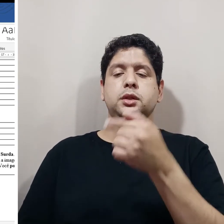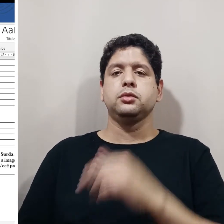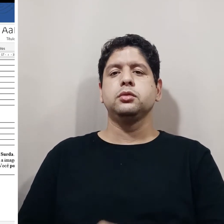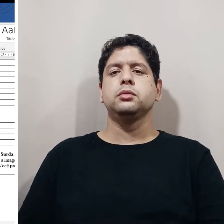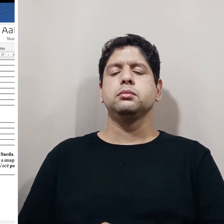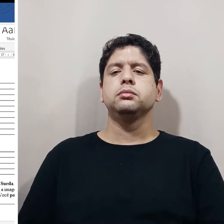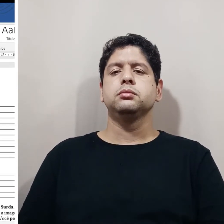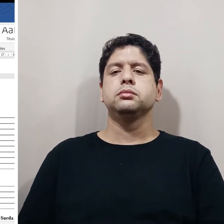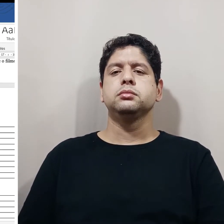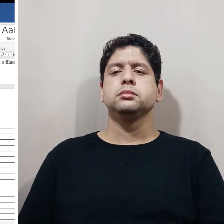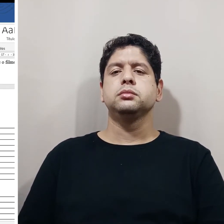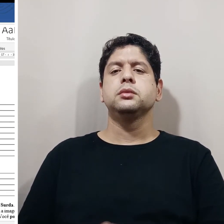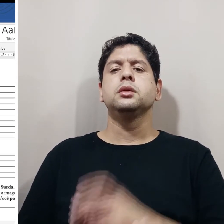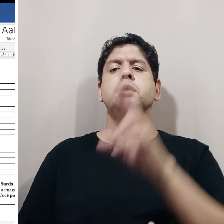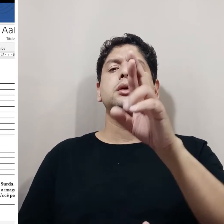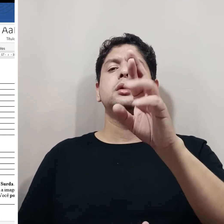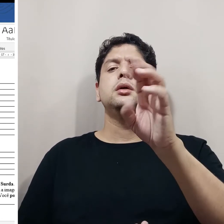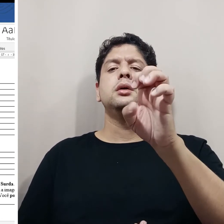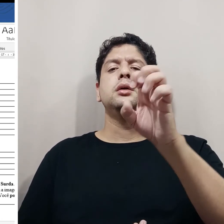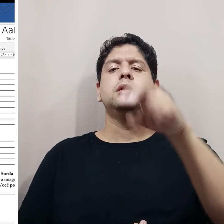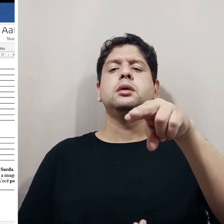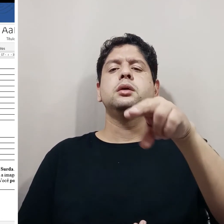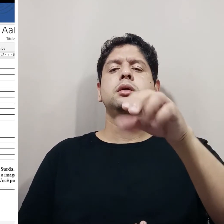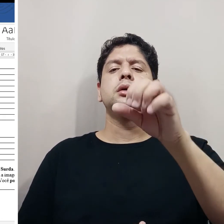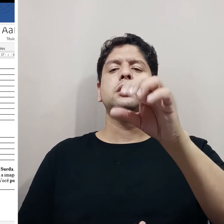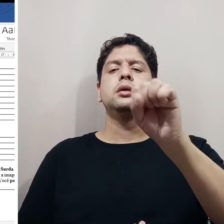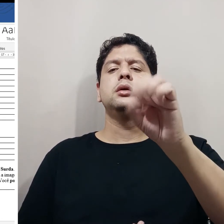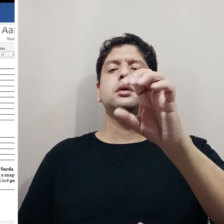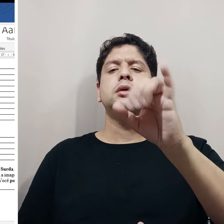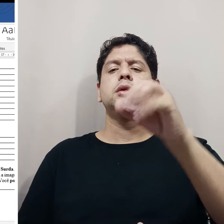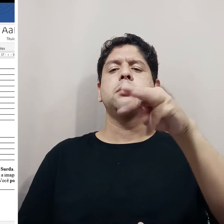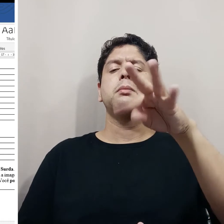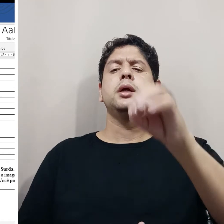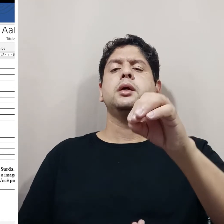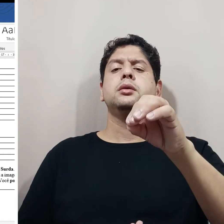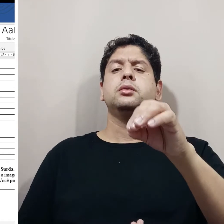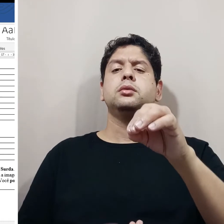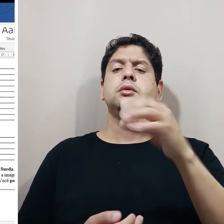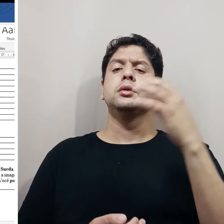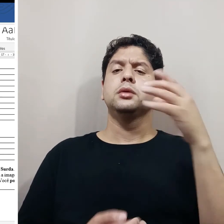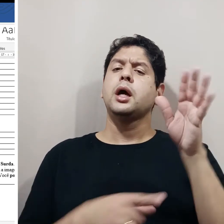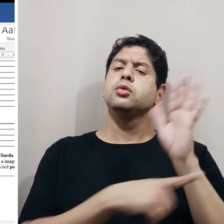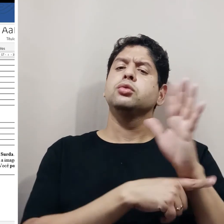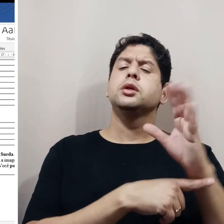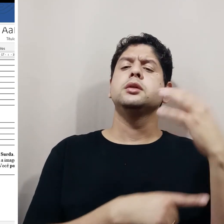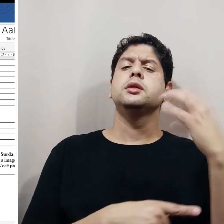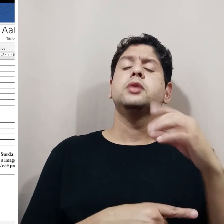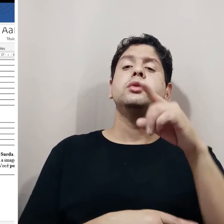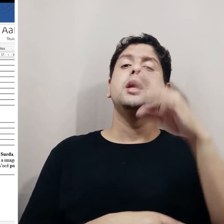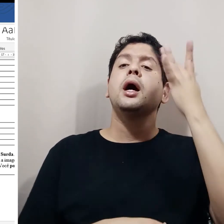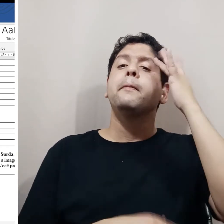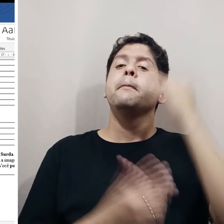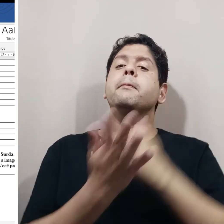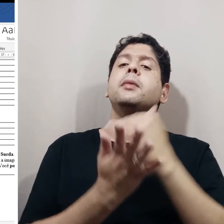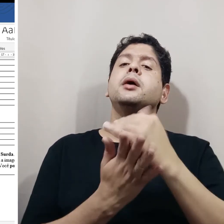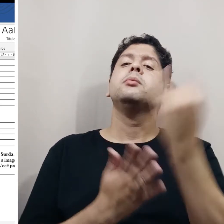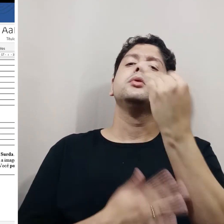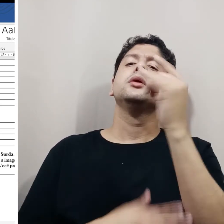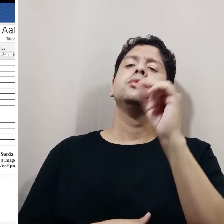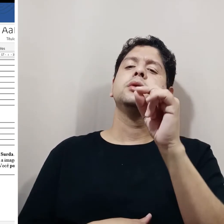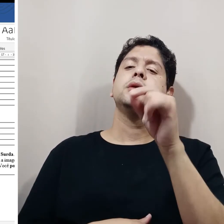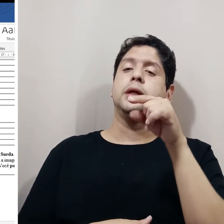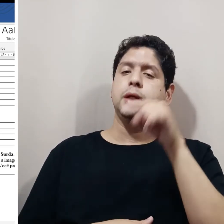pouco, né, no caso da Turma da Mônica, mais voltada para crianças. Número 7. Qual contribuição